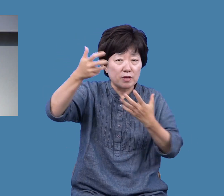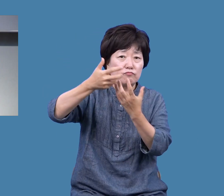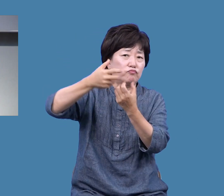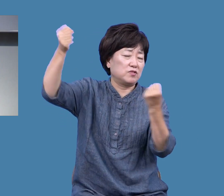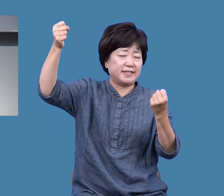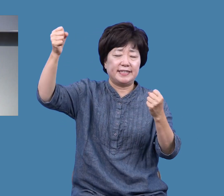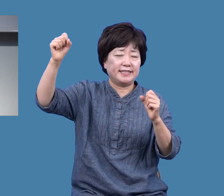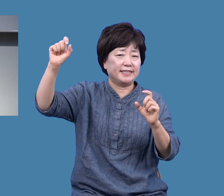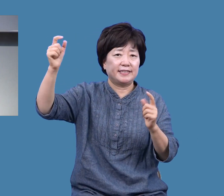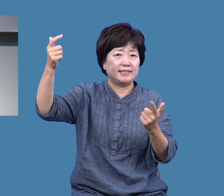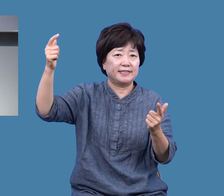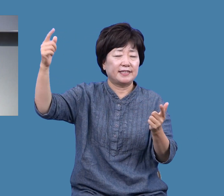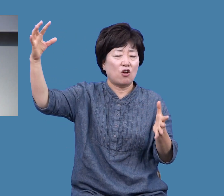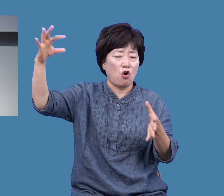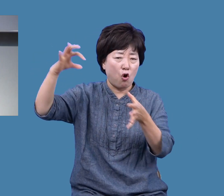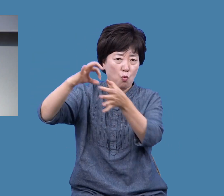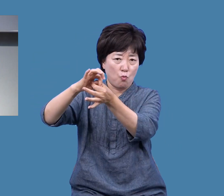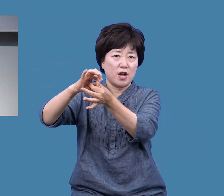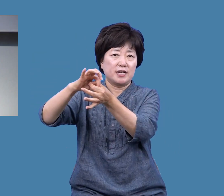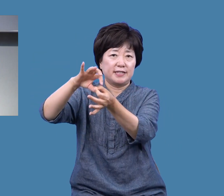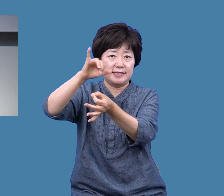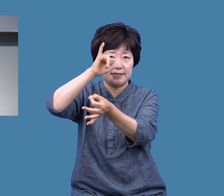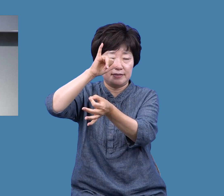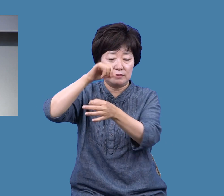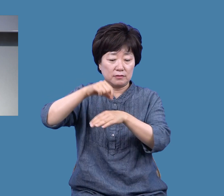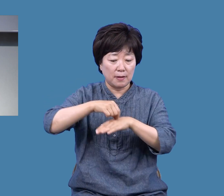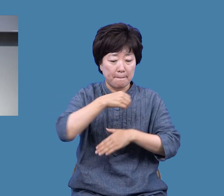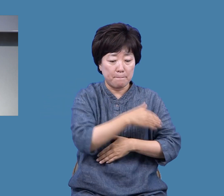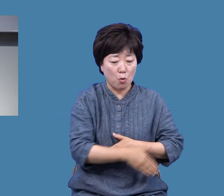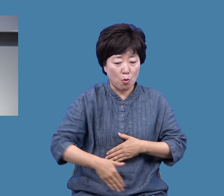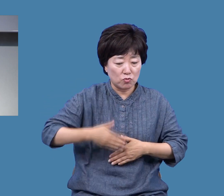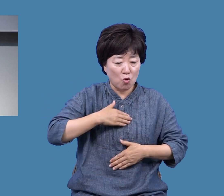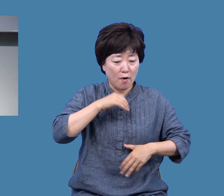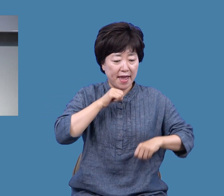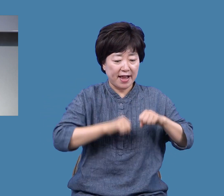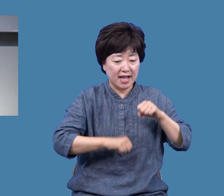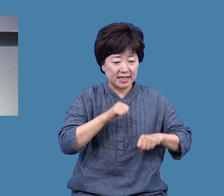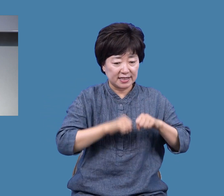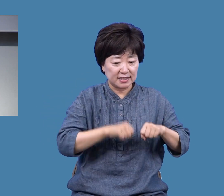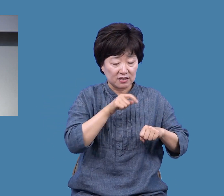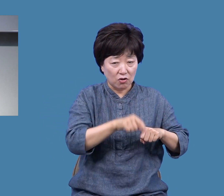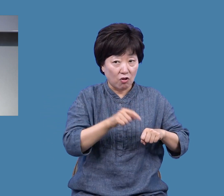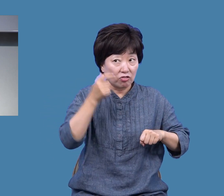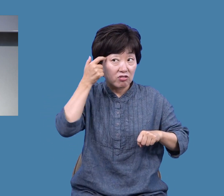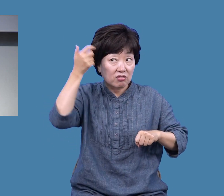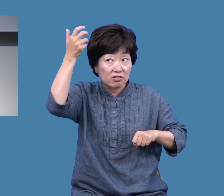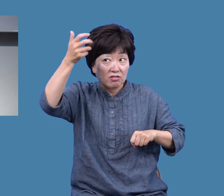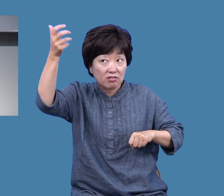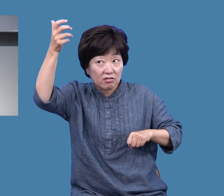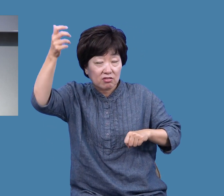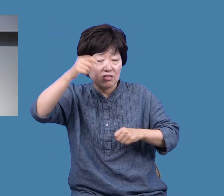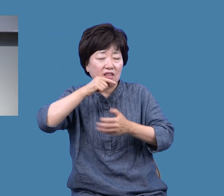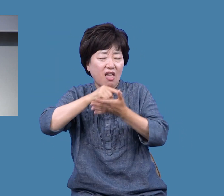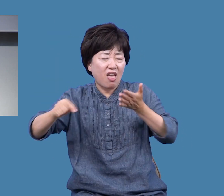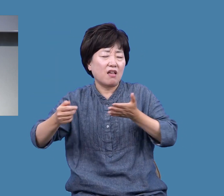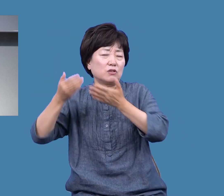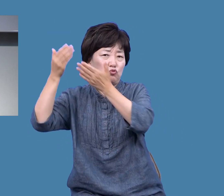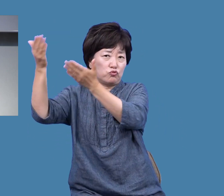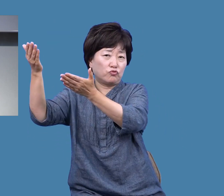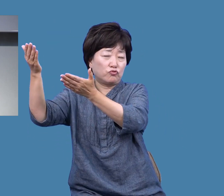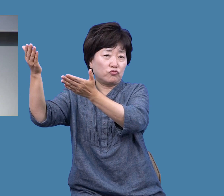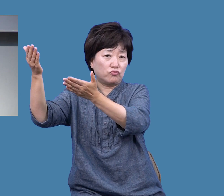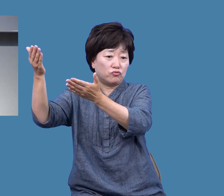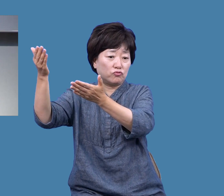거예요. 영하고 혼이 분리되어 있지 않아서 우리가 몸으로 행하는 어떤 것들은 영에게 해로운 것도 있고, 우리가